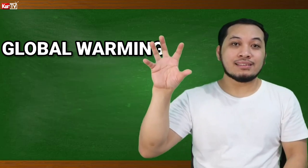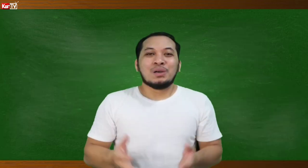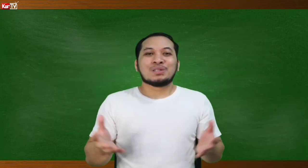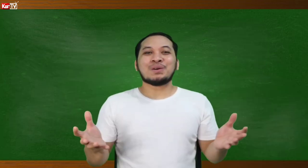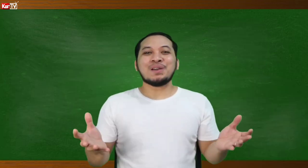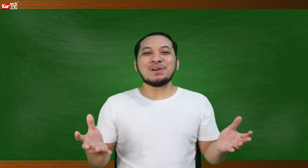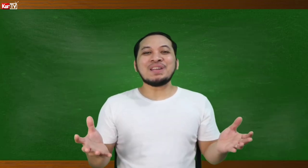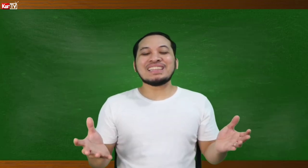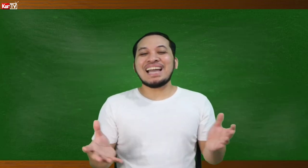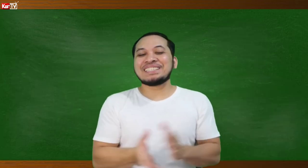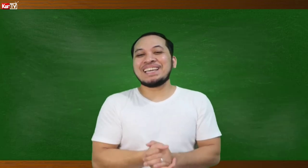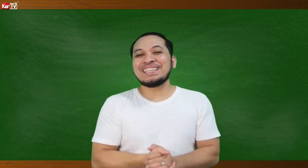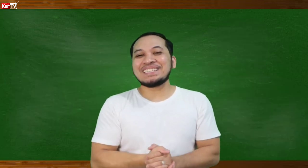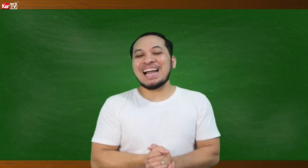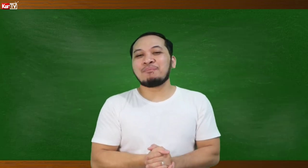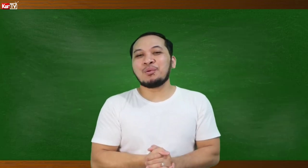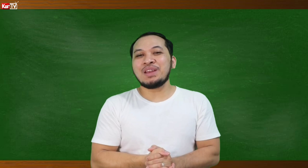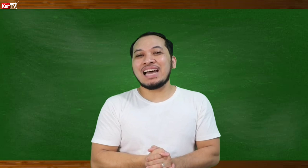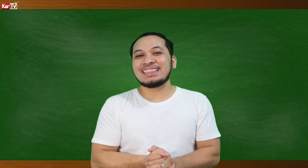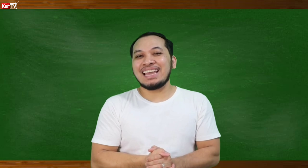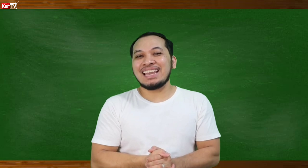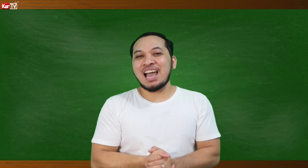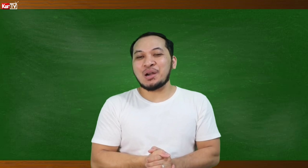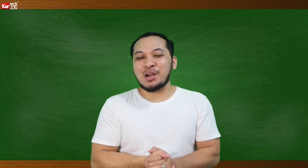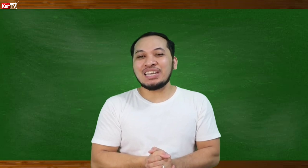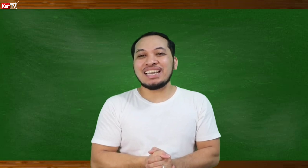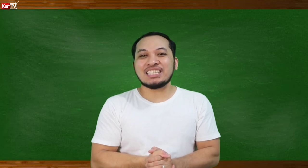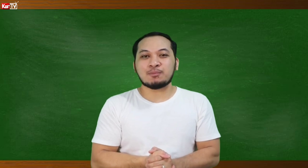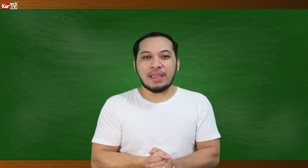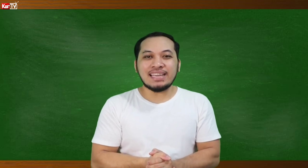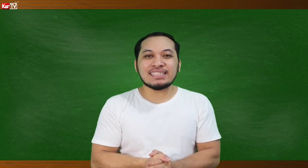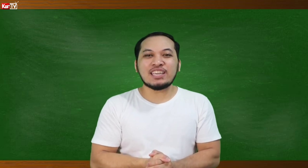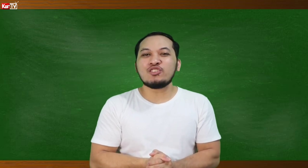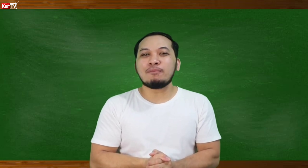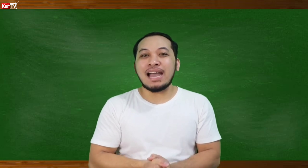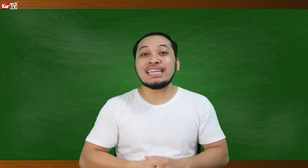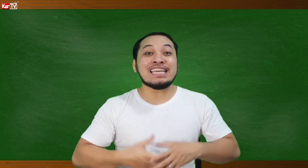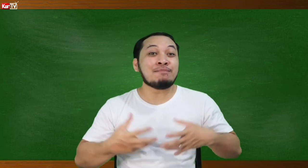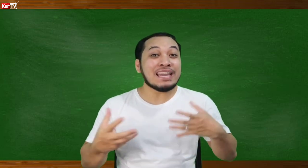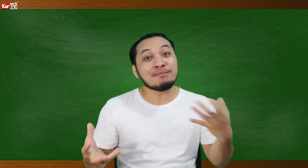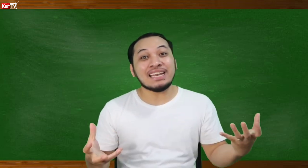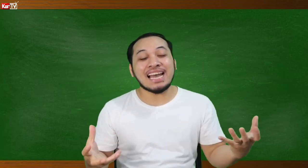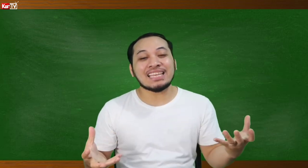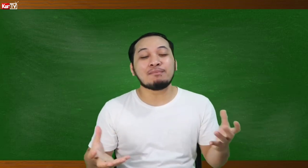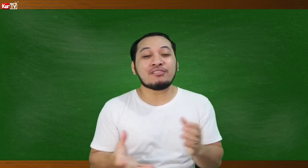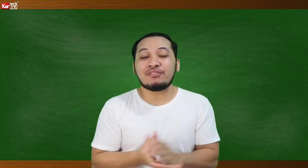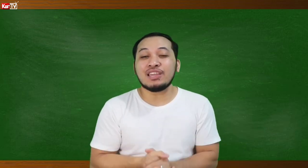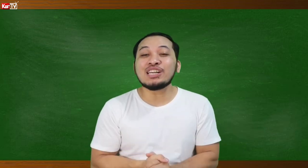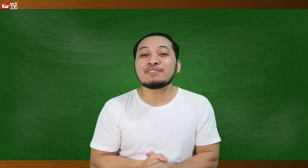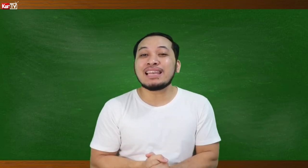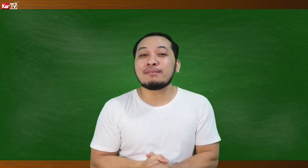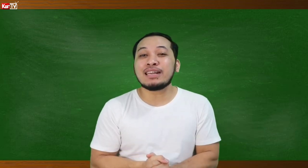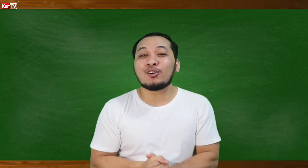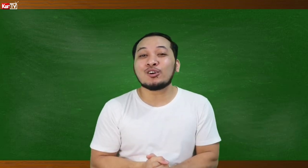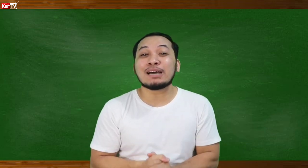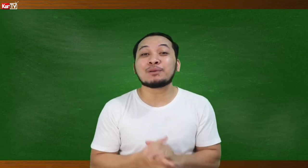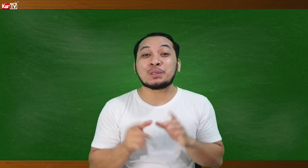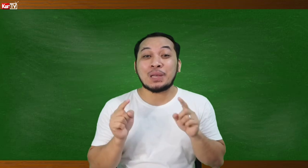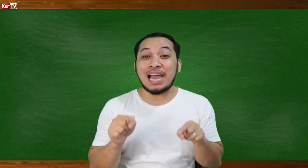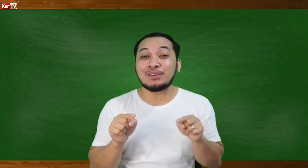so ayun at naisenyas na nga po natin ang earth and space ngayon naman iibahin naman natin mag fingerspell naman ako tapos hulaan